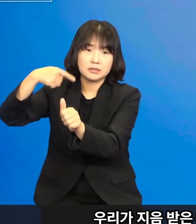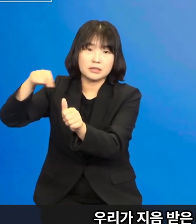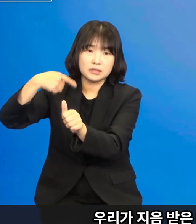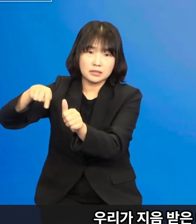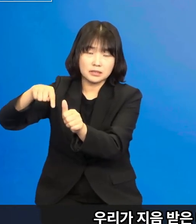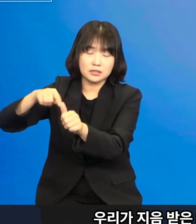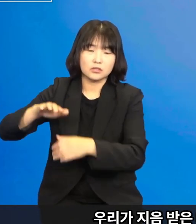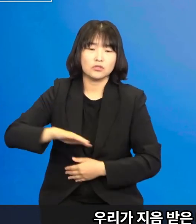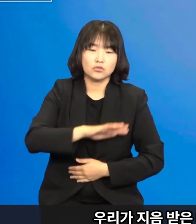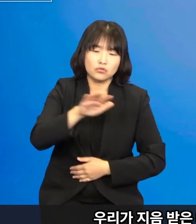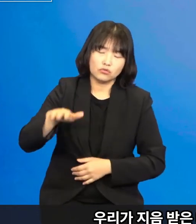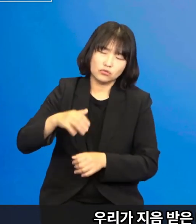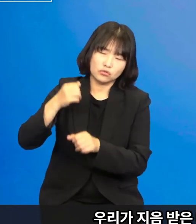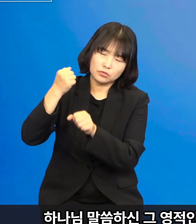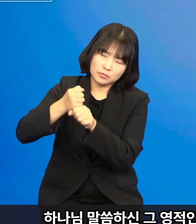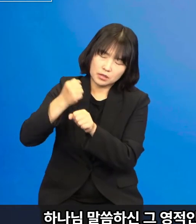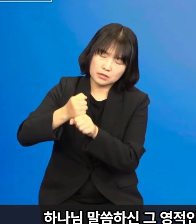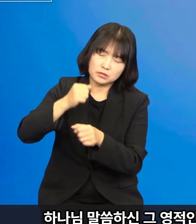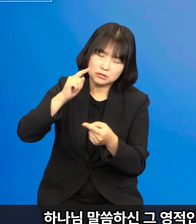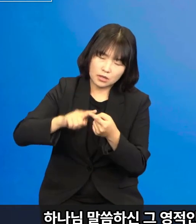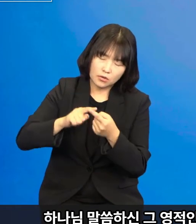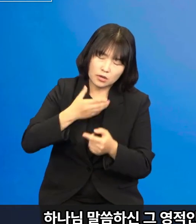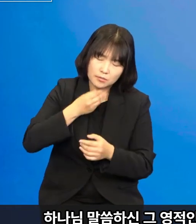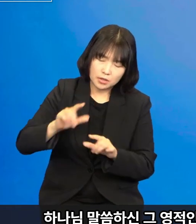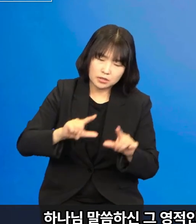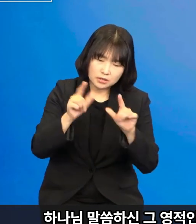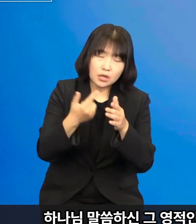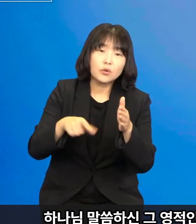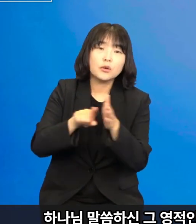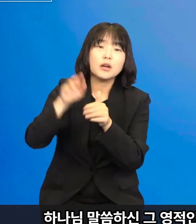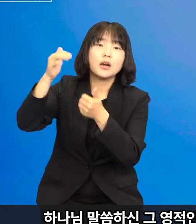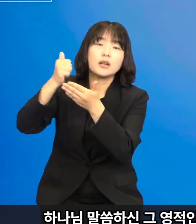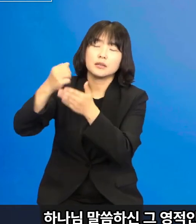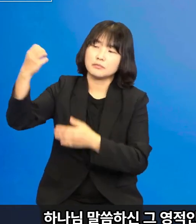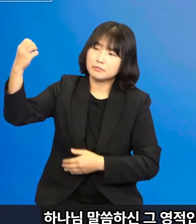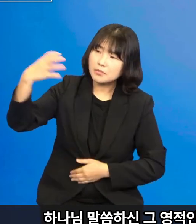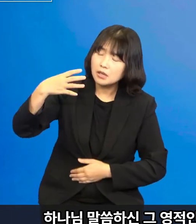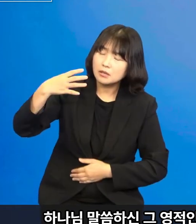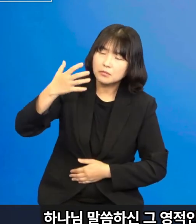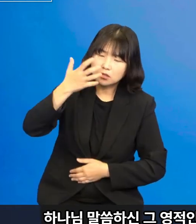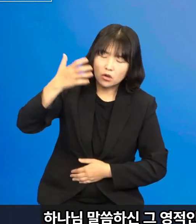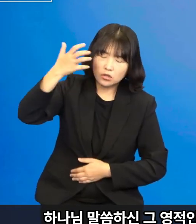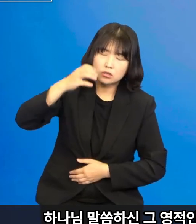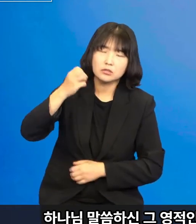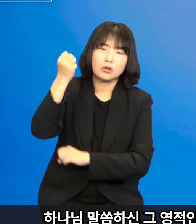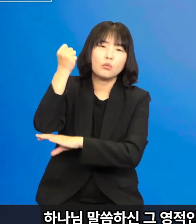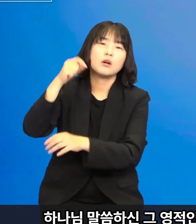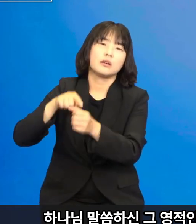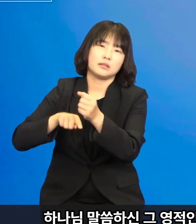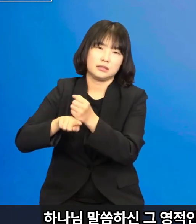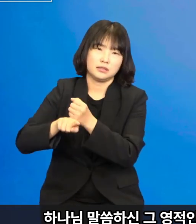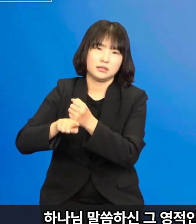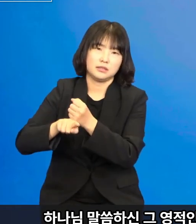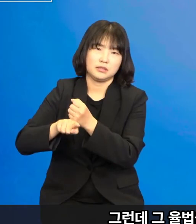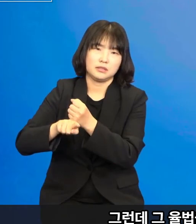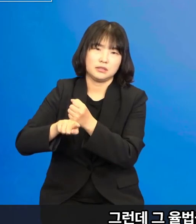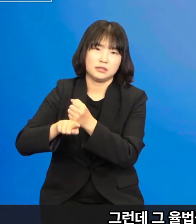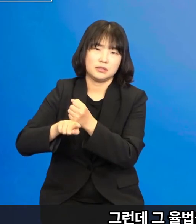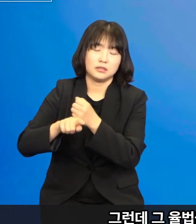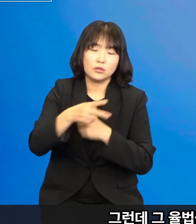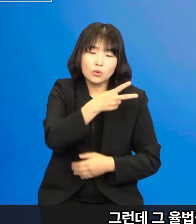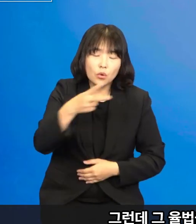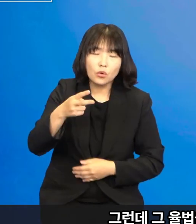우리가 지음받은 대로 행복하게 살기 위해서 하나님 말씀하신 그 영적인 원리를 말하는 것이 이 율법이에요. 근데